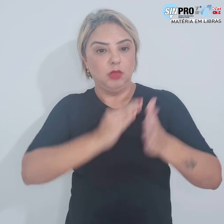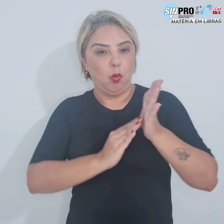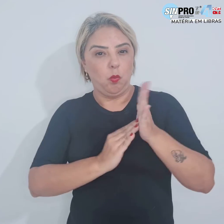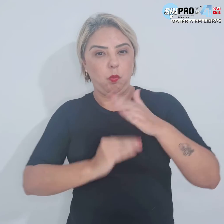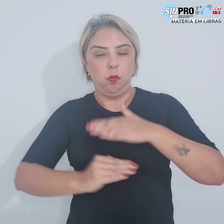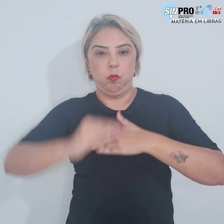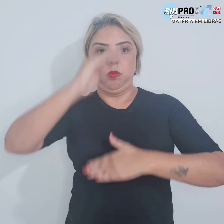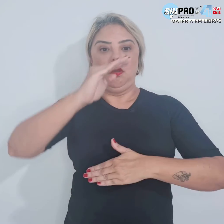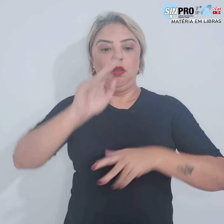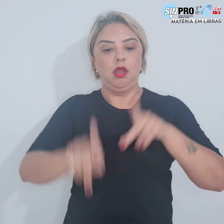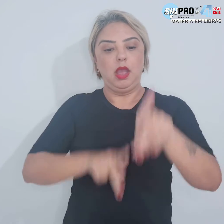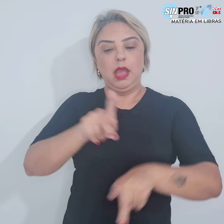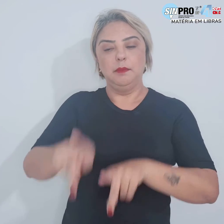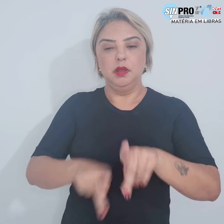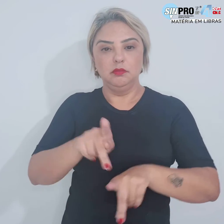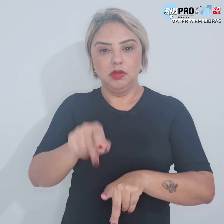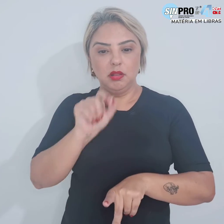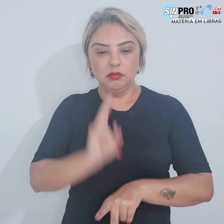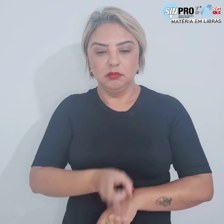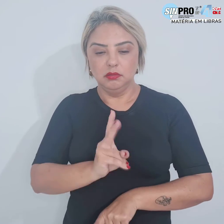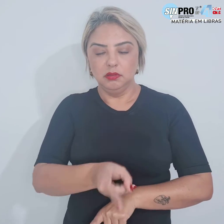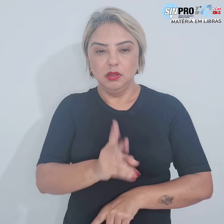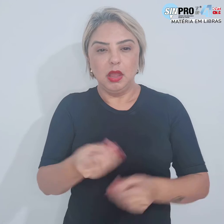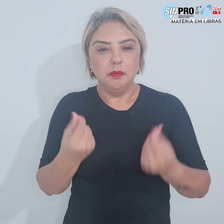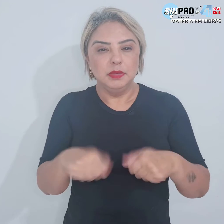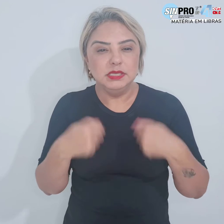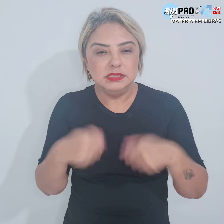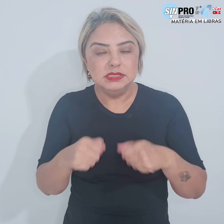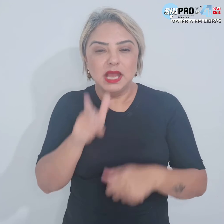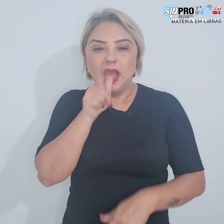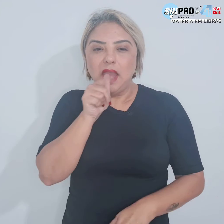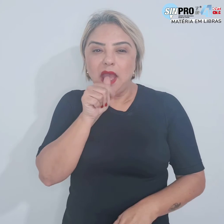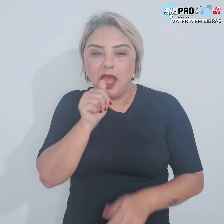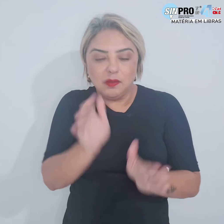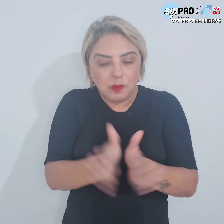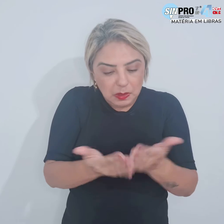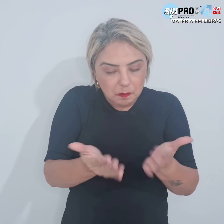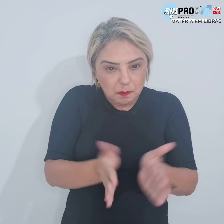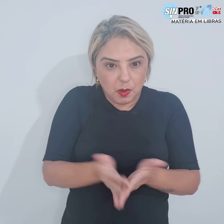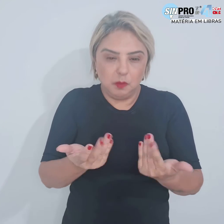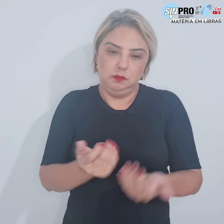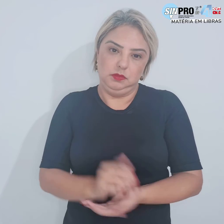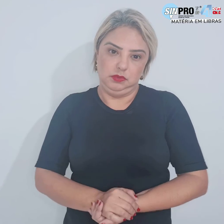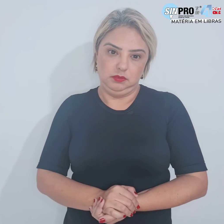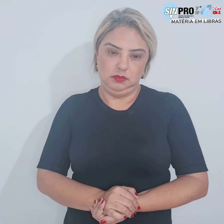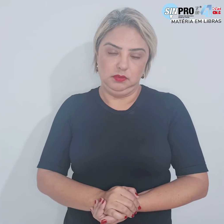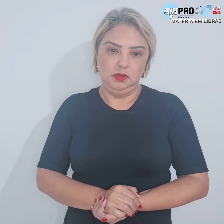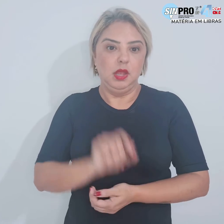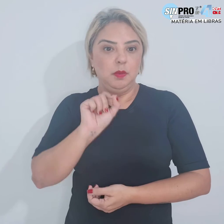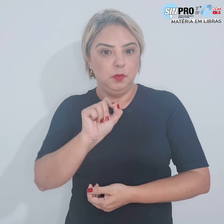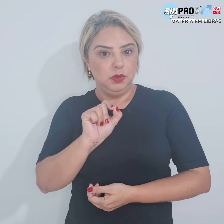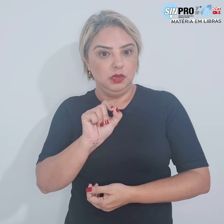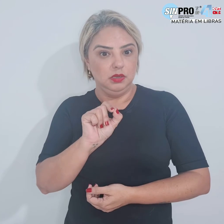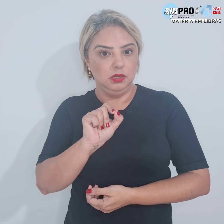a população cada vez mais carente e empobrecida. Diante desse e de